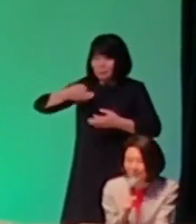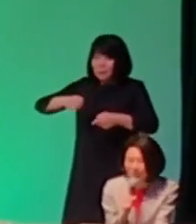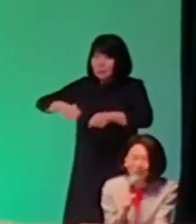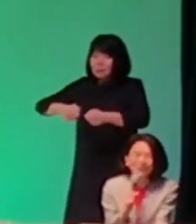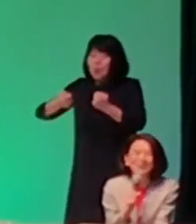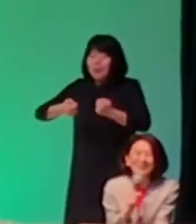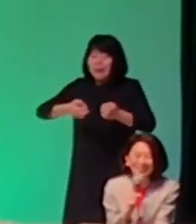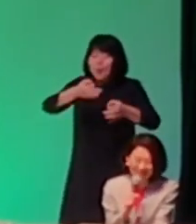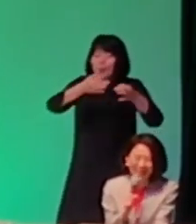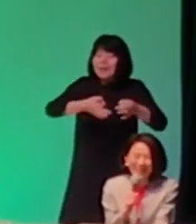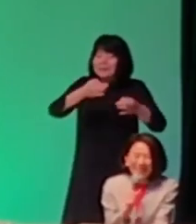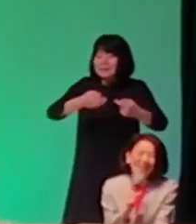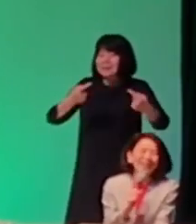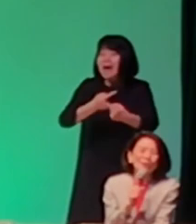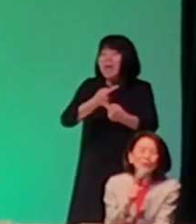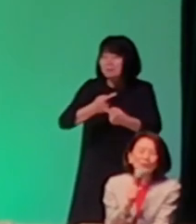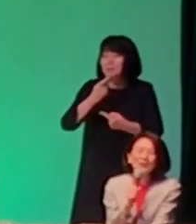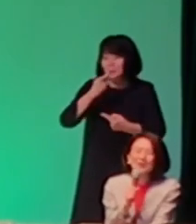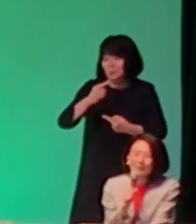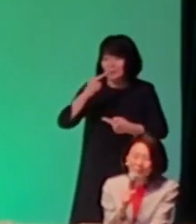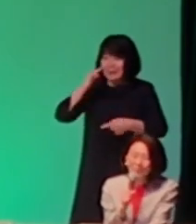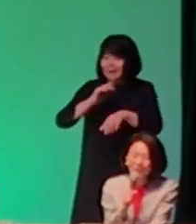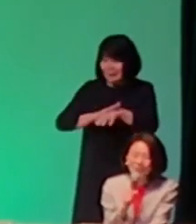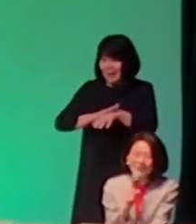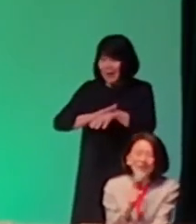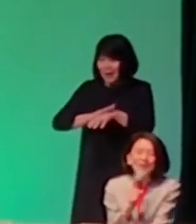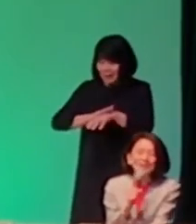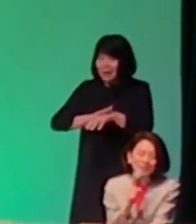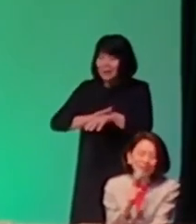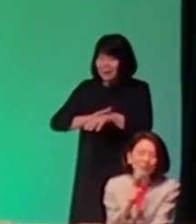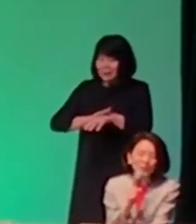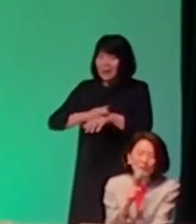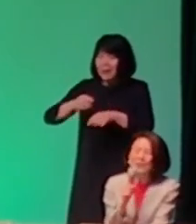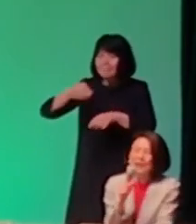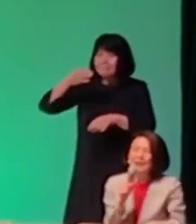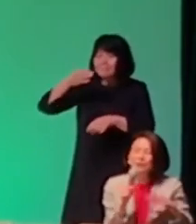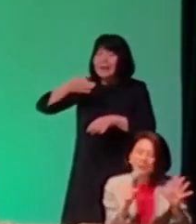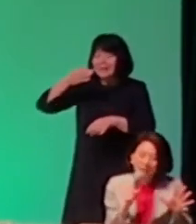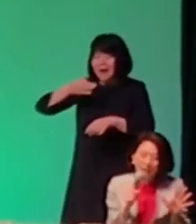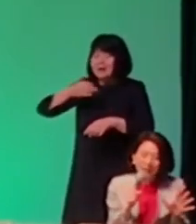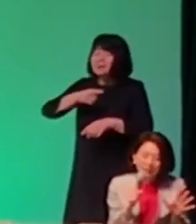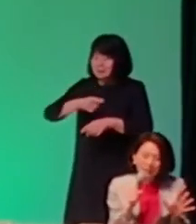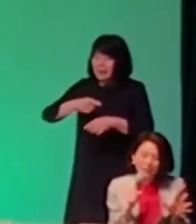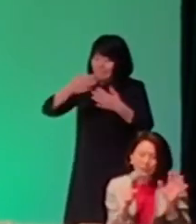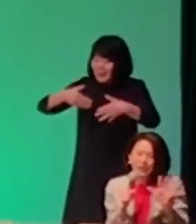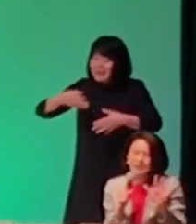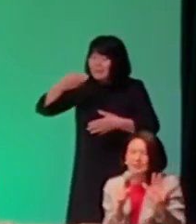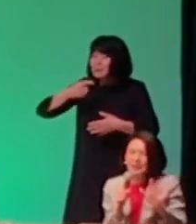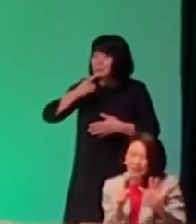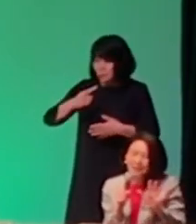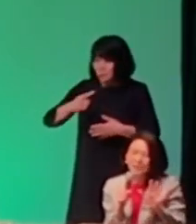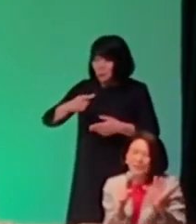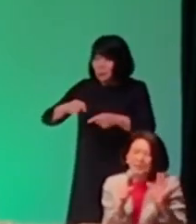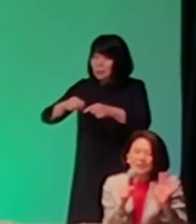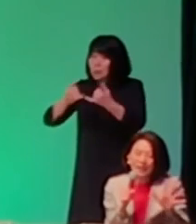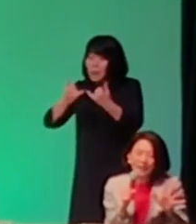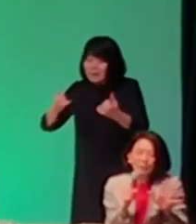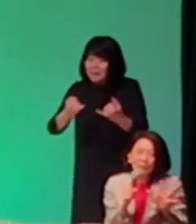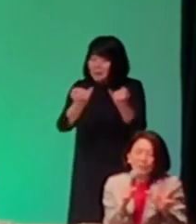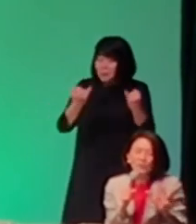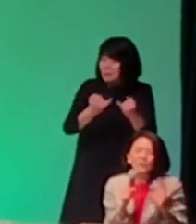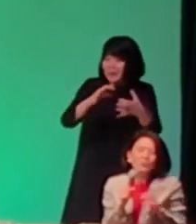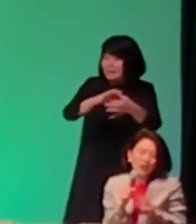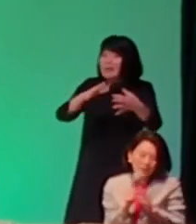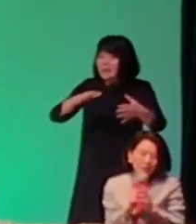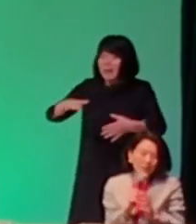変えるという意味なんですね。でこのバリアバリューという理念なんですけれども、女性に限らず障害者に限らず誰